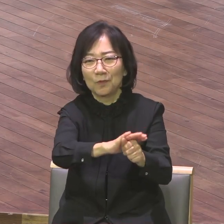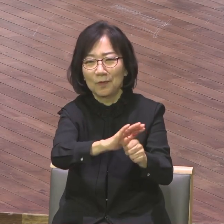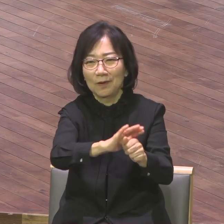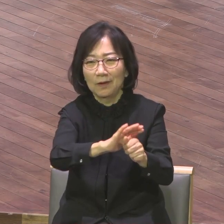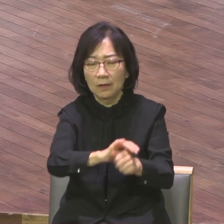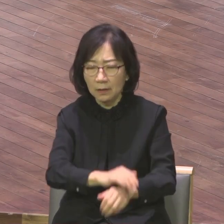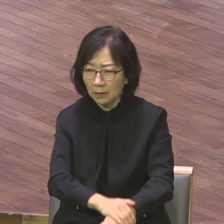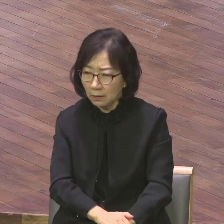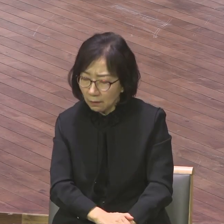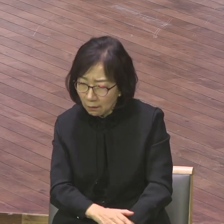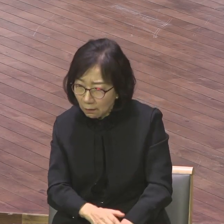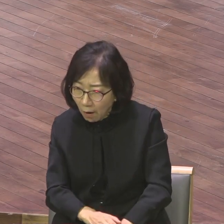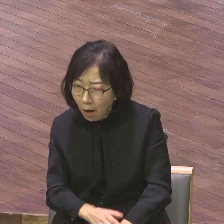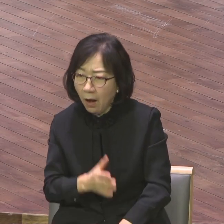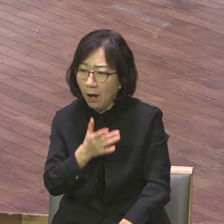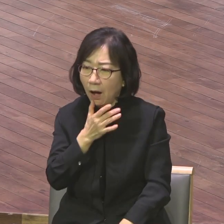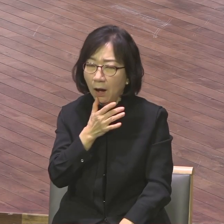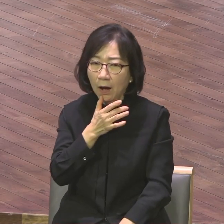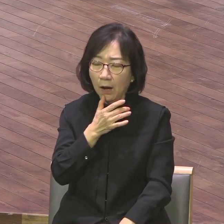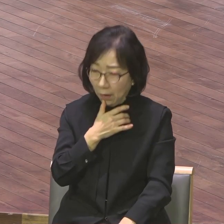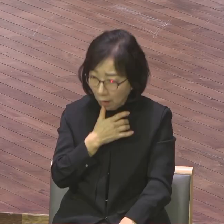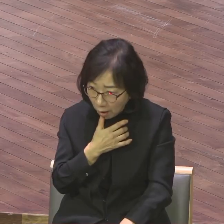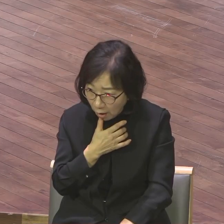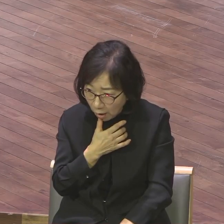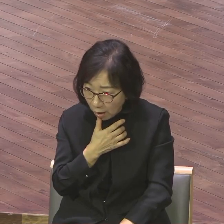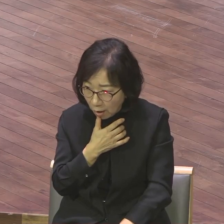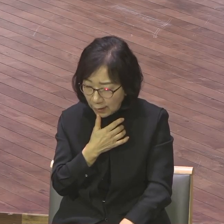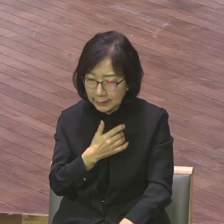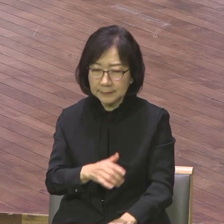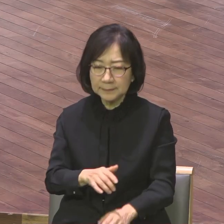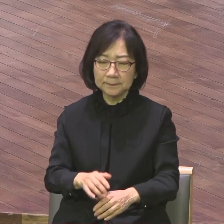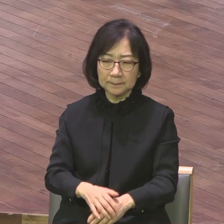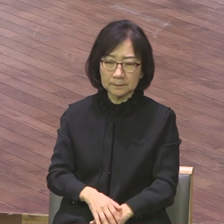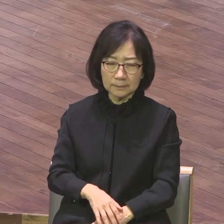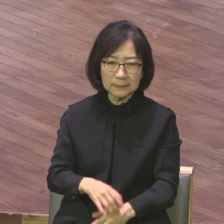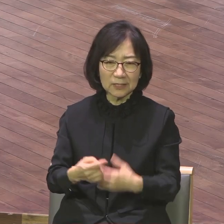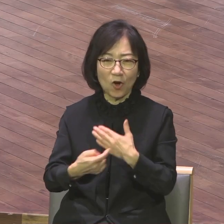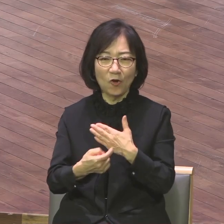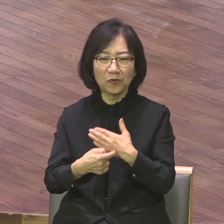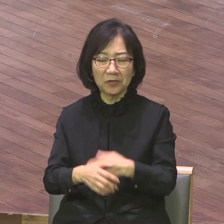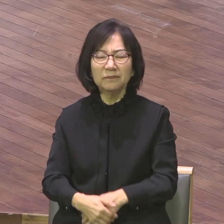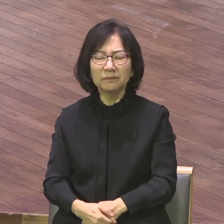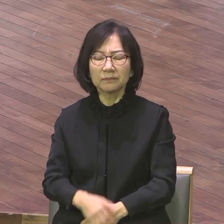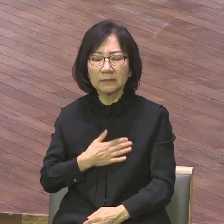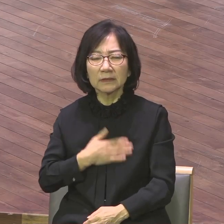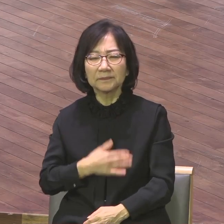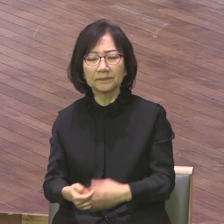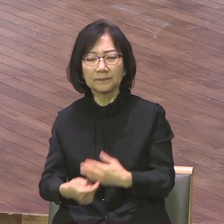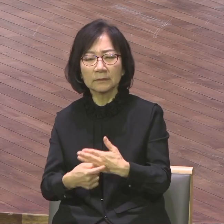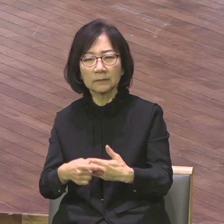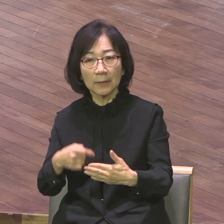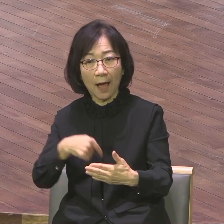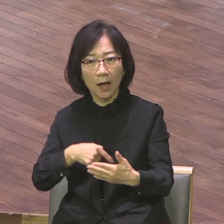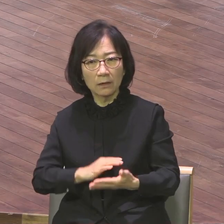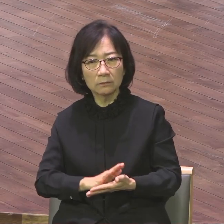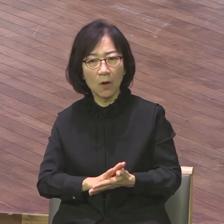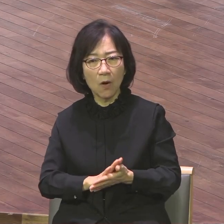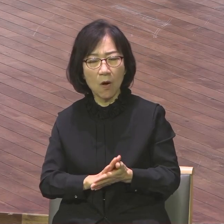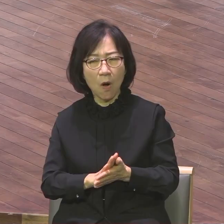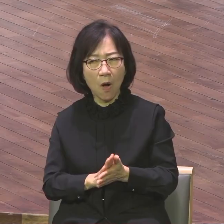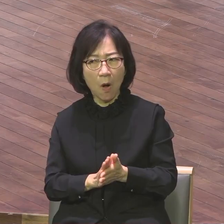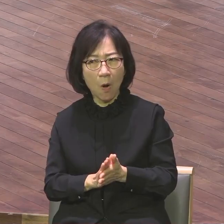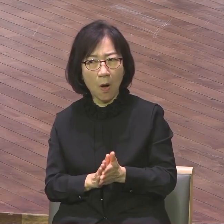예수를 말하니까 파문이 일어나요. 당장은 아무런 변화가 없는 것 같이 보여도 전해진 그 하나님 말씀이